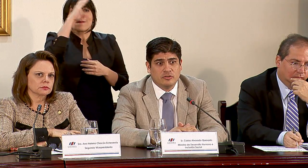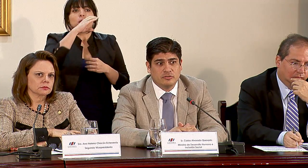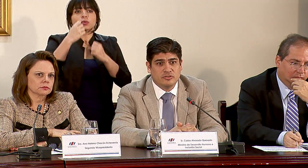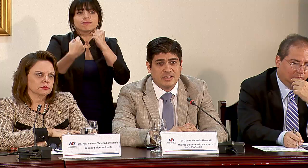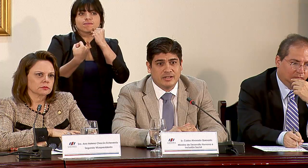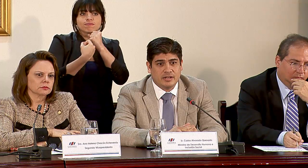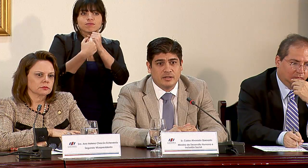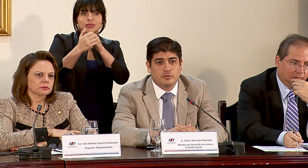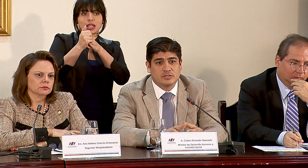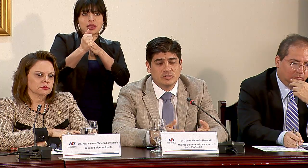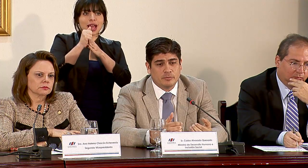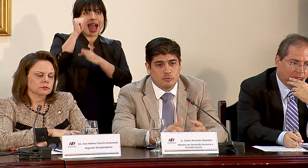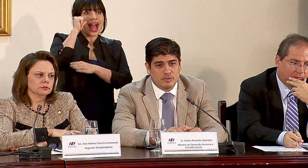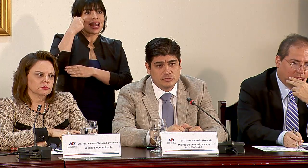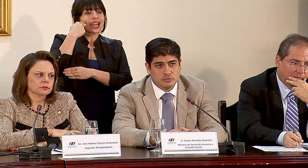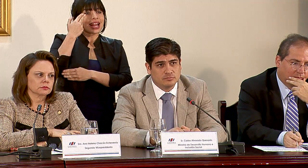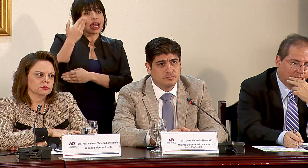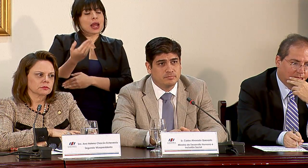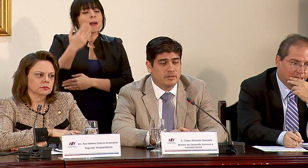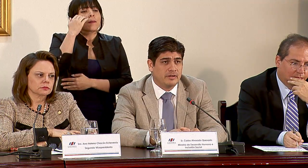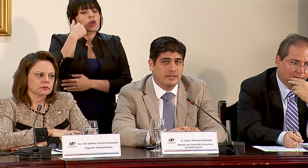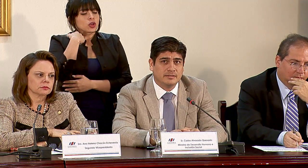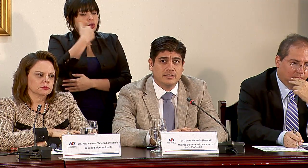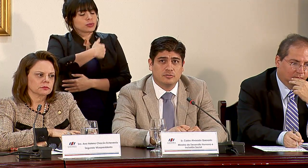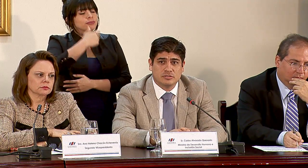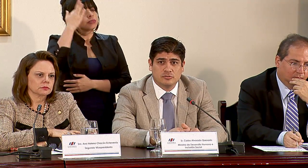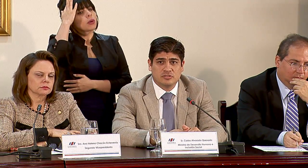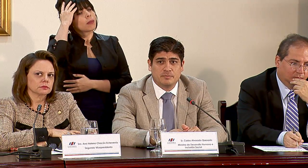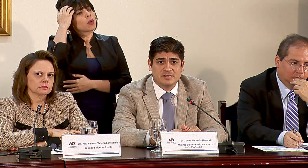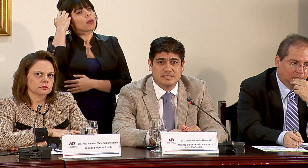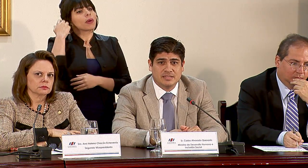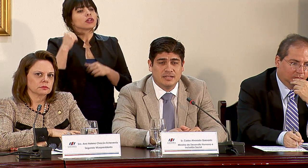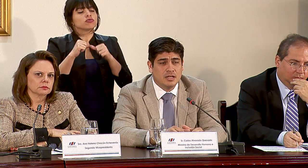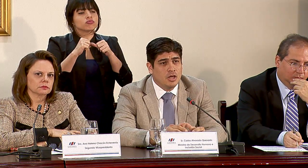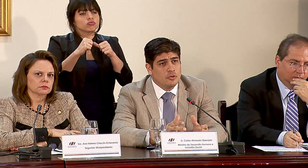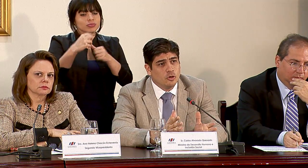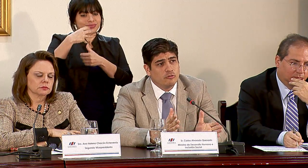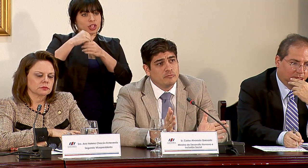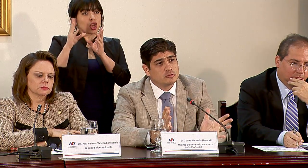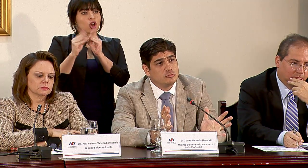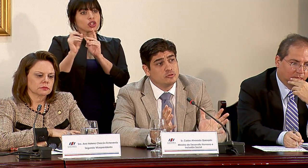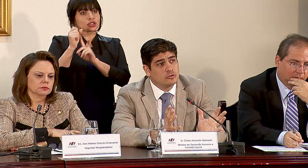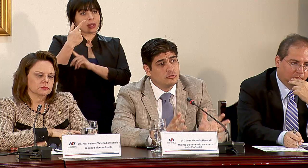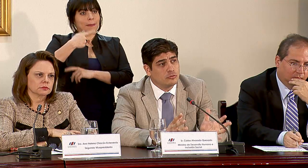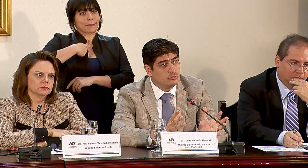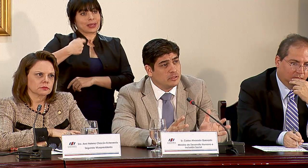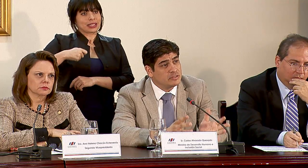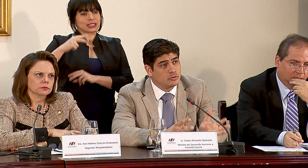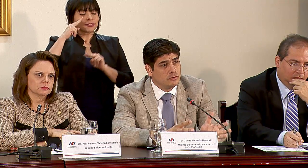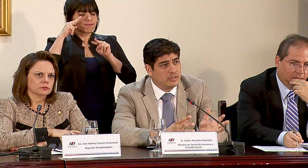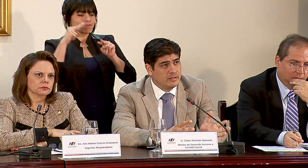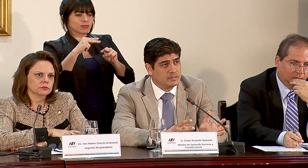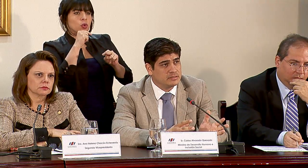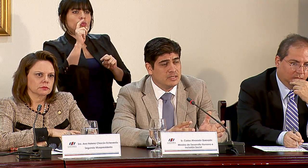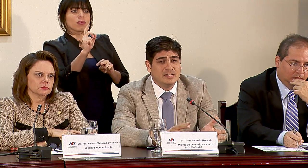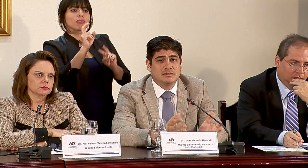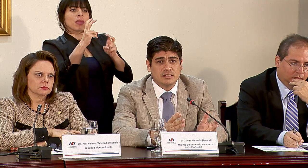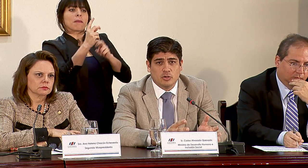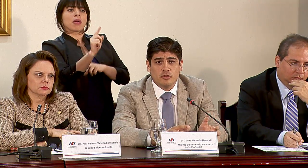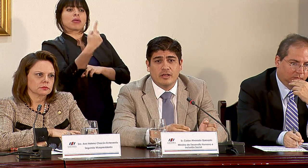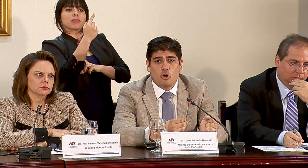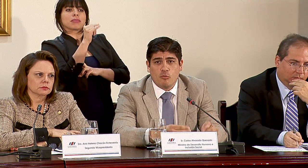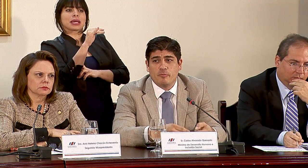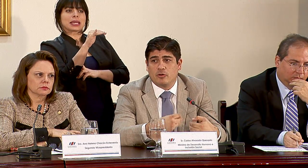liderazgo de doña Ana Elena, porque es una preocupación permanente del Consejo Social Presidencial, no lo vimos como un tema solo de limas,